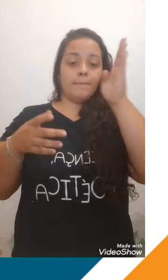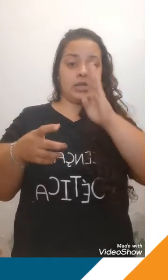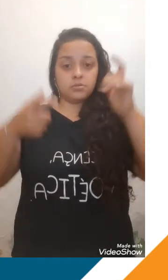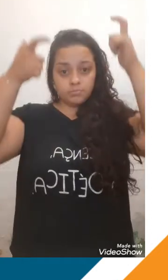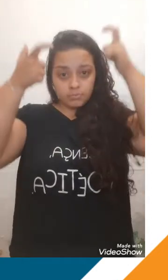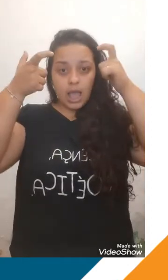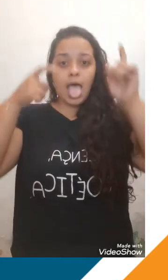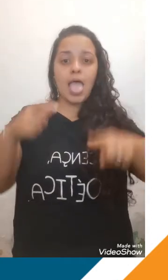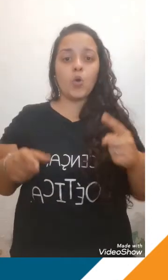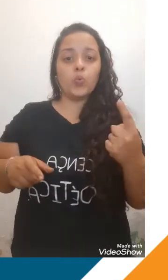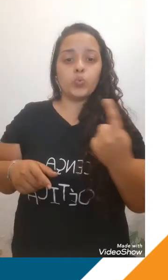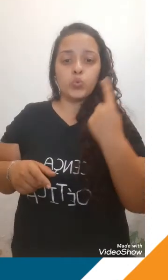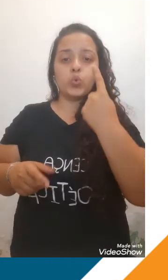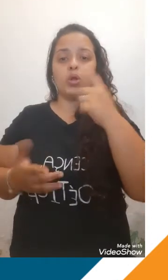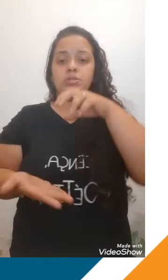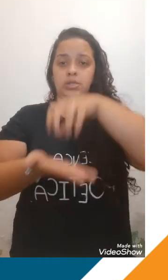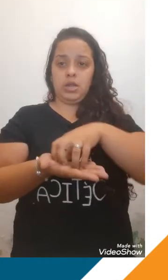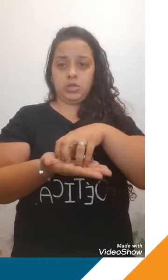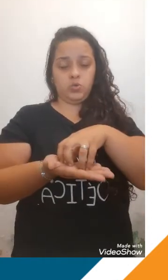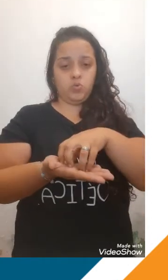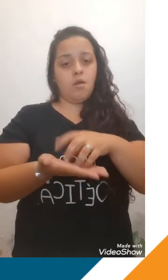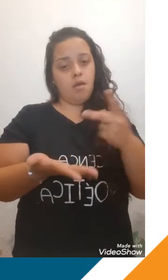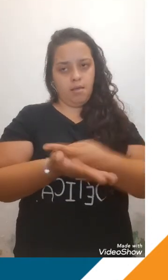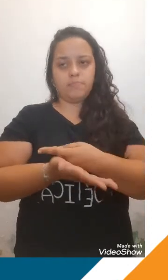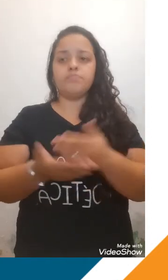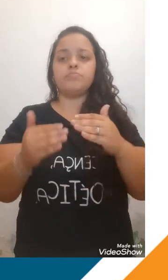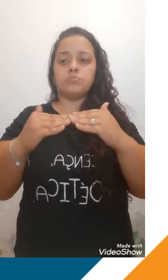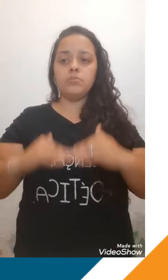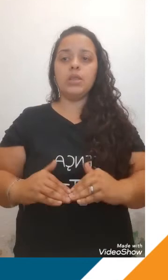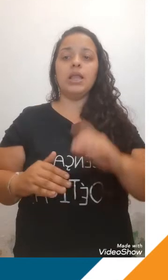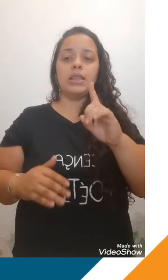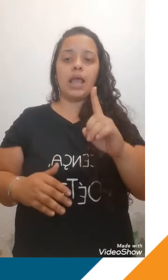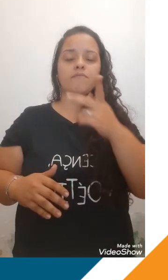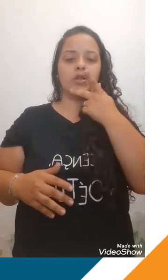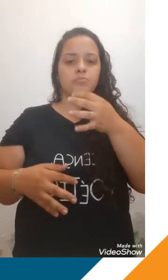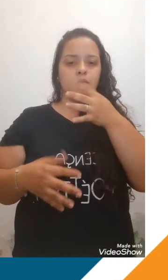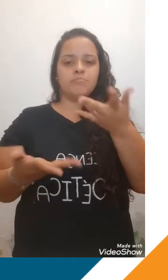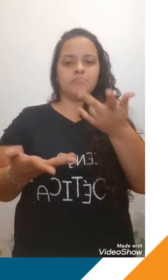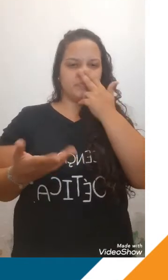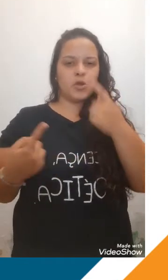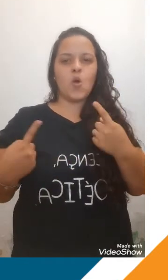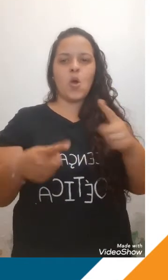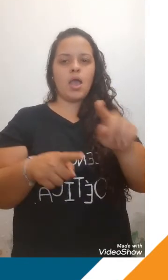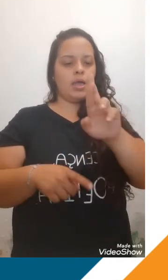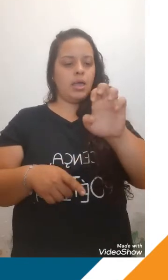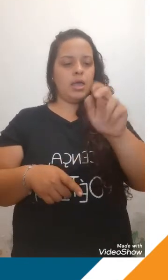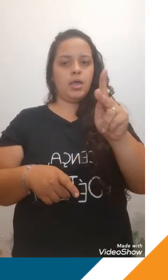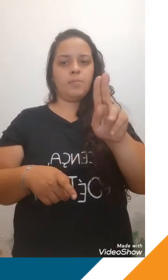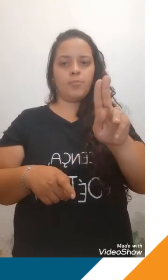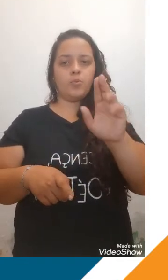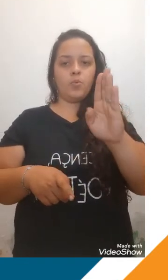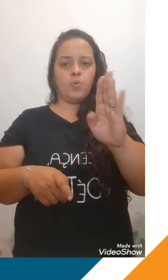era unitarista, centralizador. Letra D, repúdio ao republicanismo.